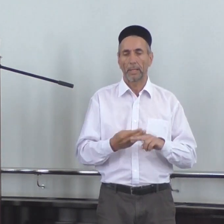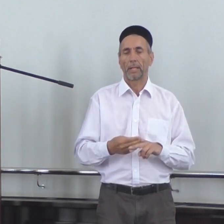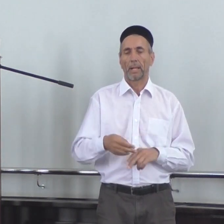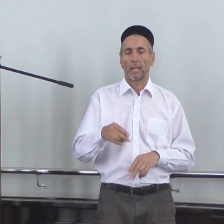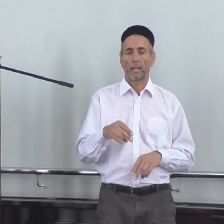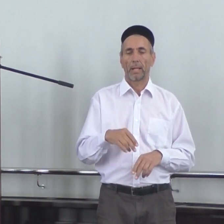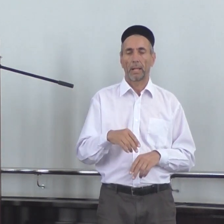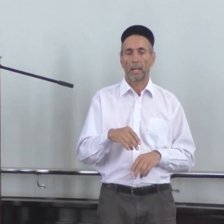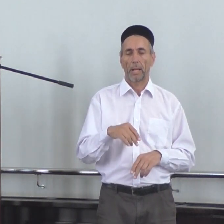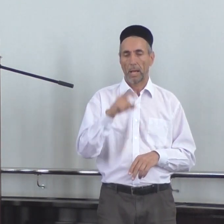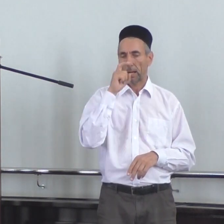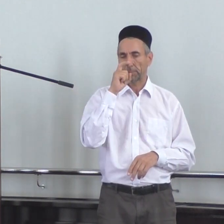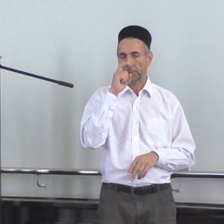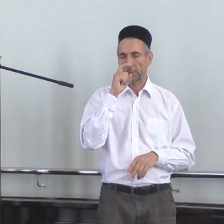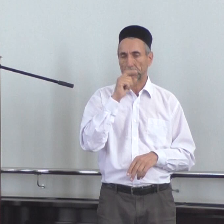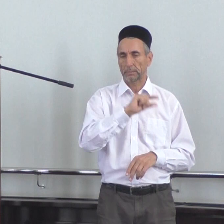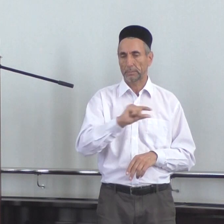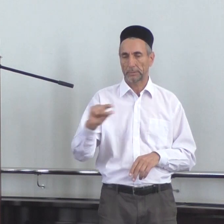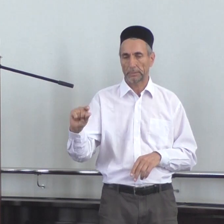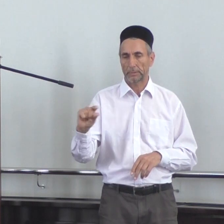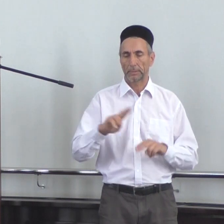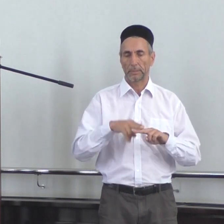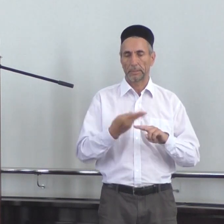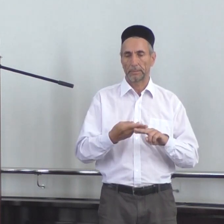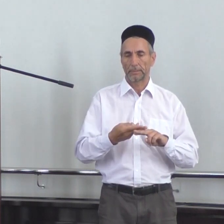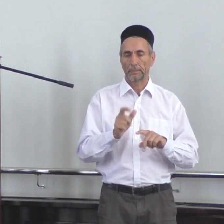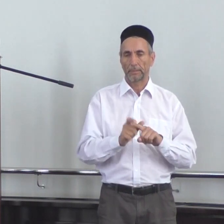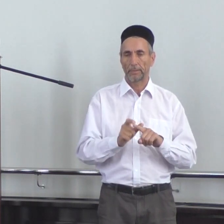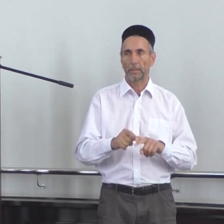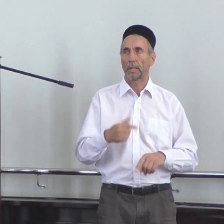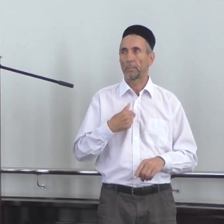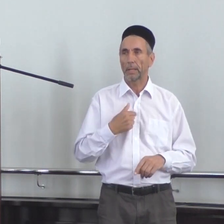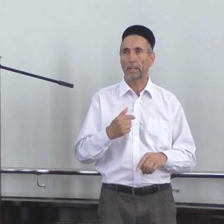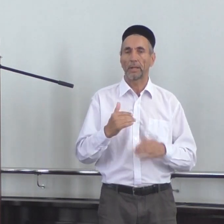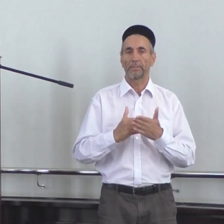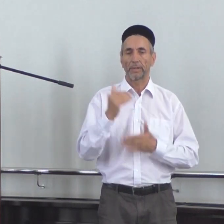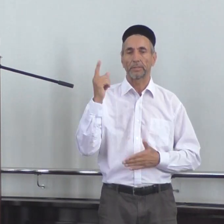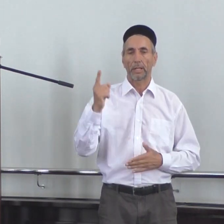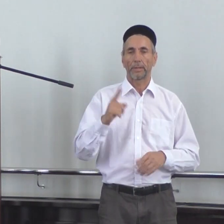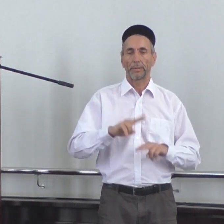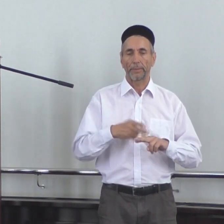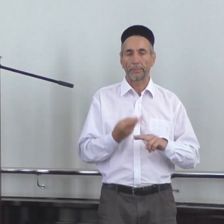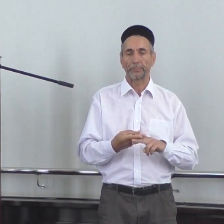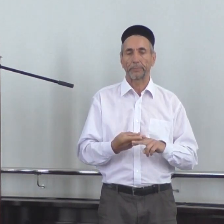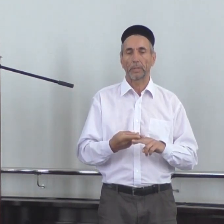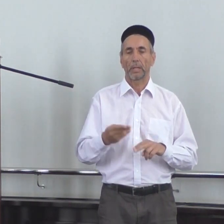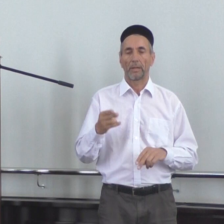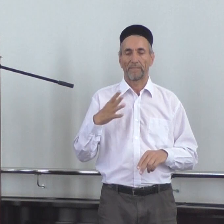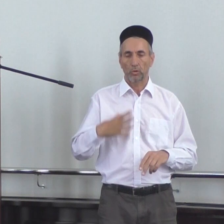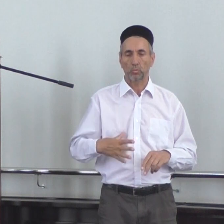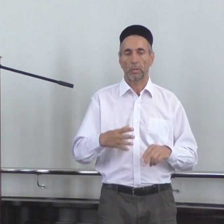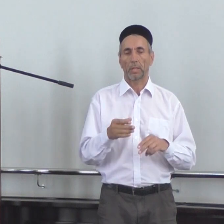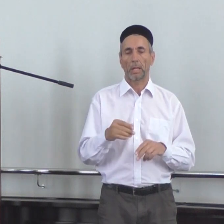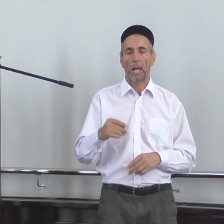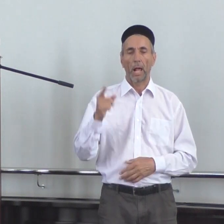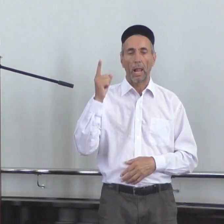инна илейһи раҗиун дуа кылып ялвара икән. Без Аллаһ Тәгаләнеке һәм аңарга кире кайтачакбыз.